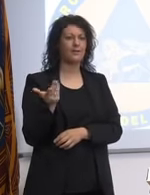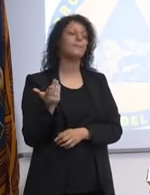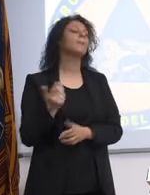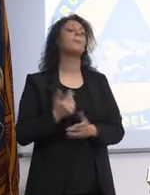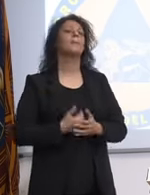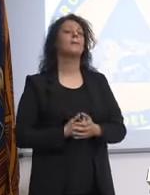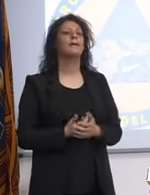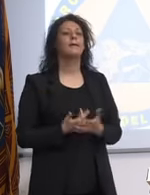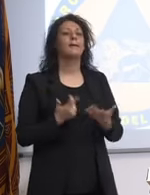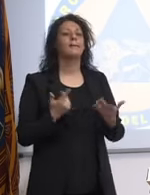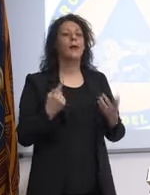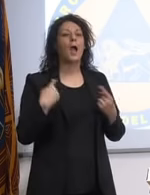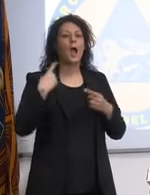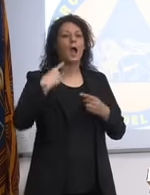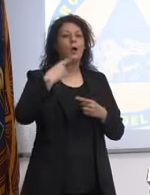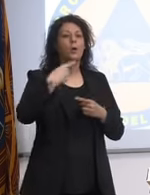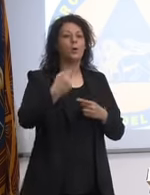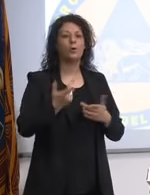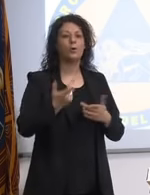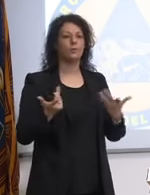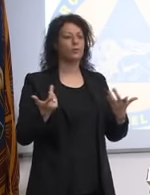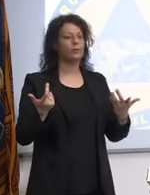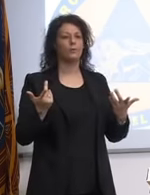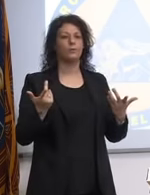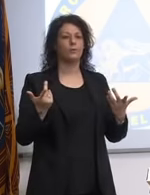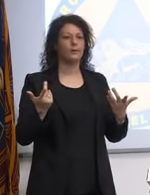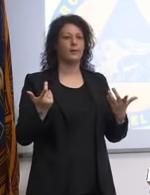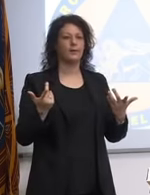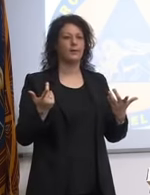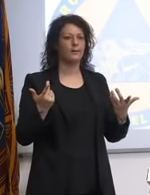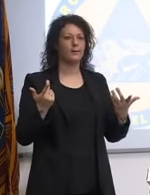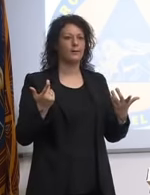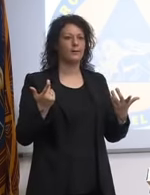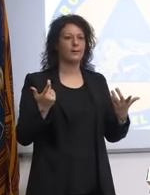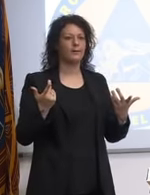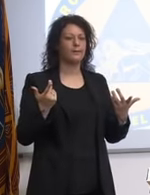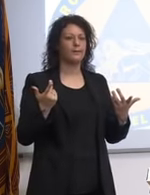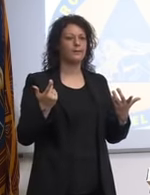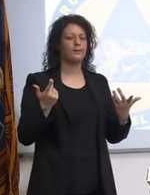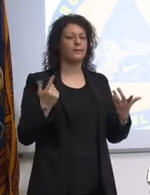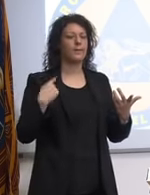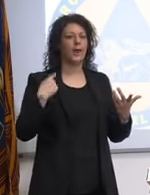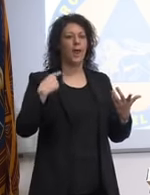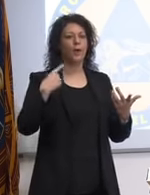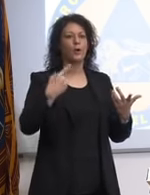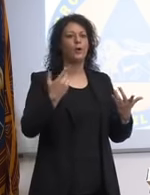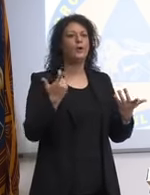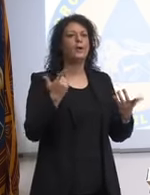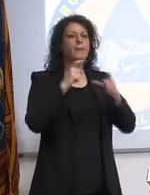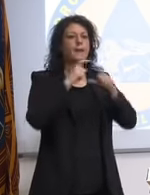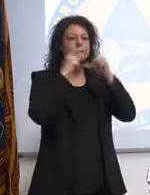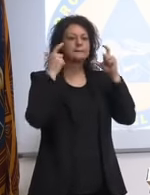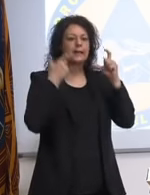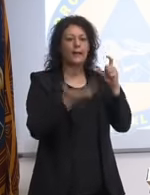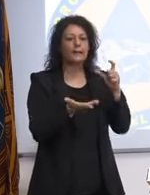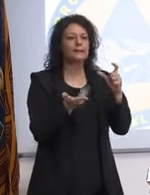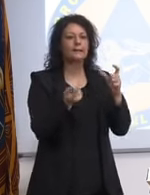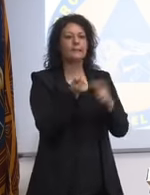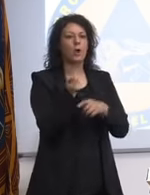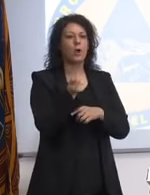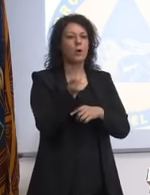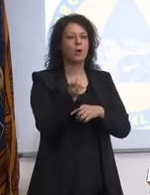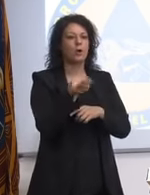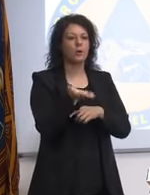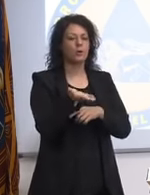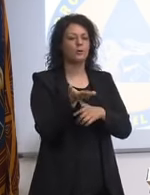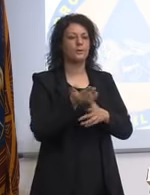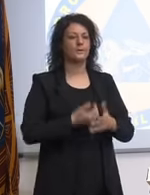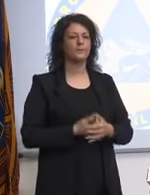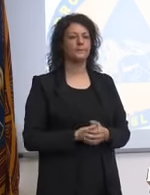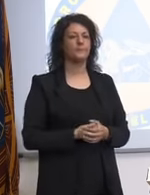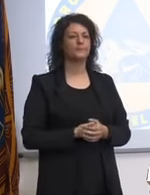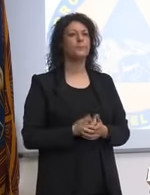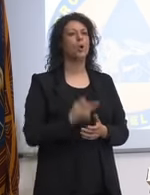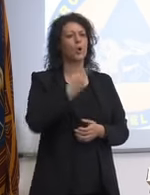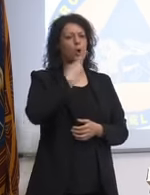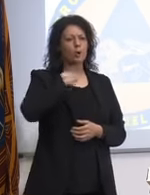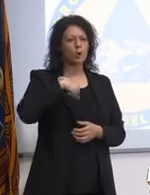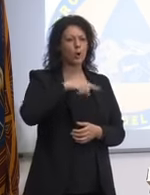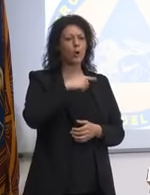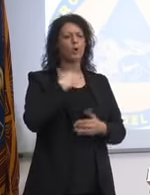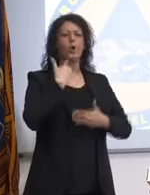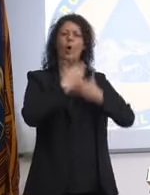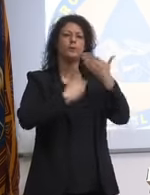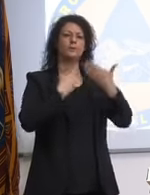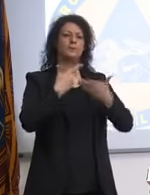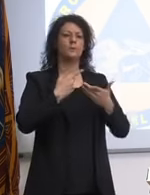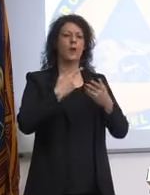prezzo, ma ancora valgono ancora come loro perché ce ne sono poche sul mercato e noi le continuiamo a